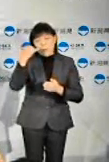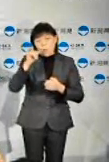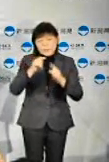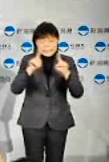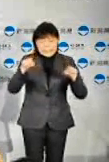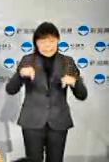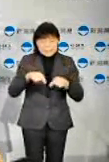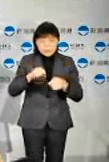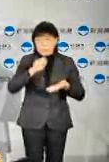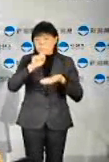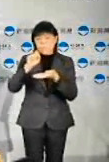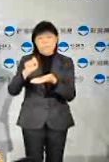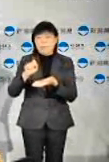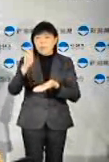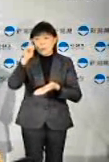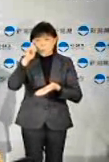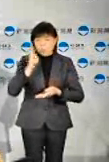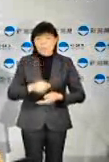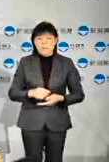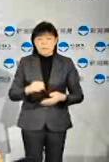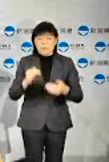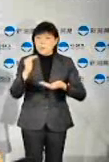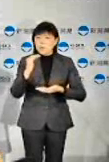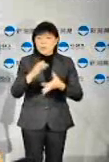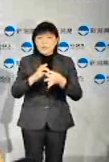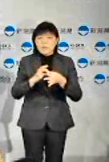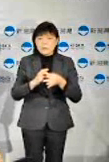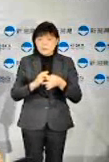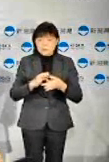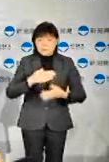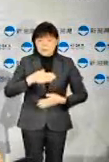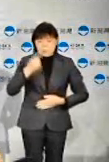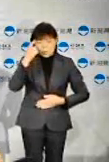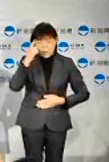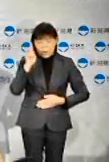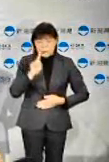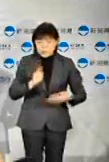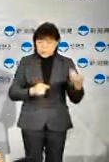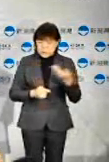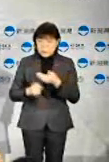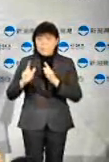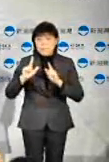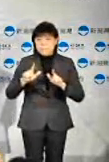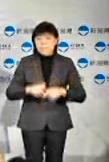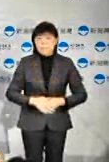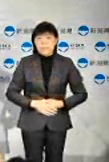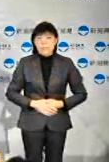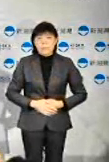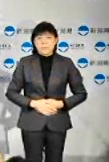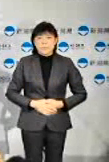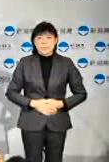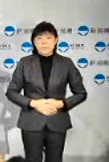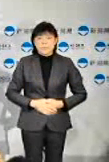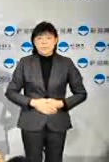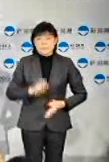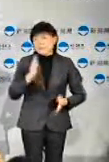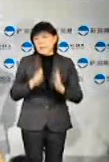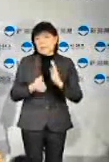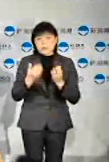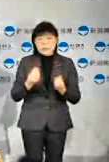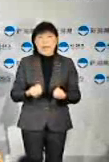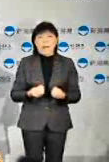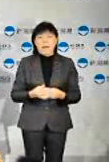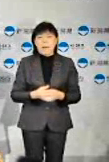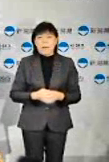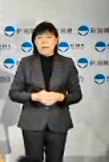この件について知事 の所管に というか、あの意見書は全会一致で採択されてたと思います